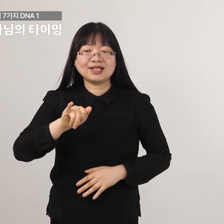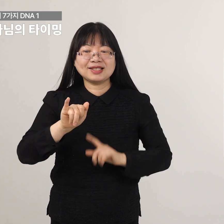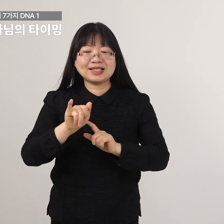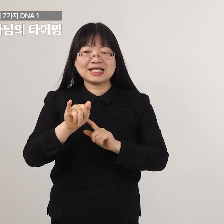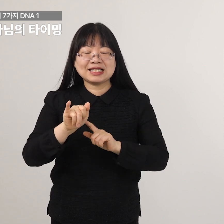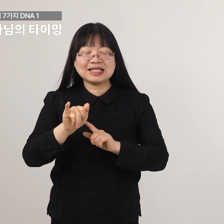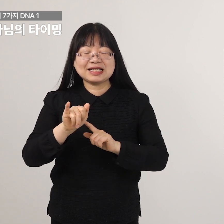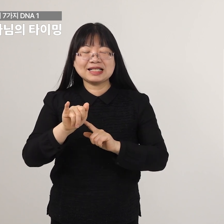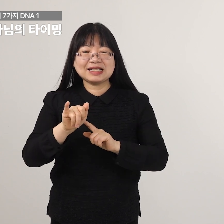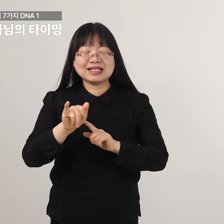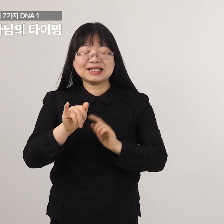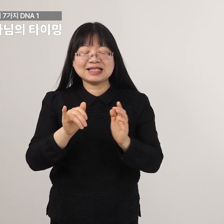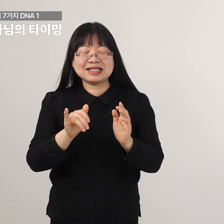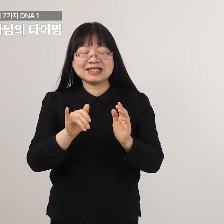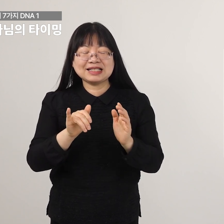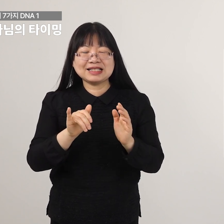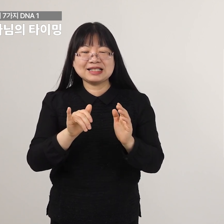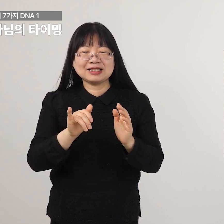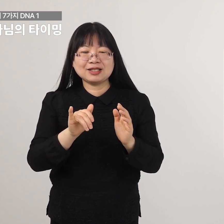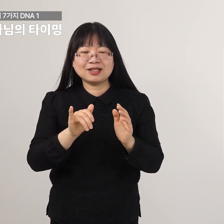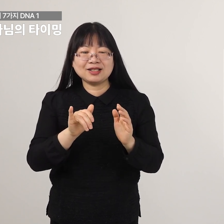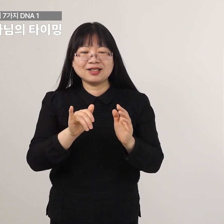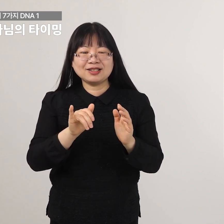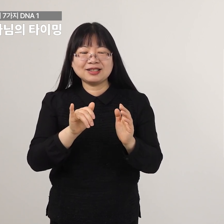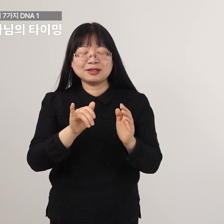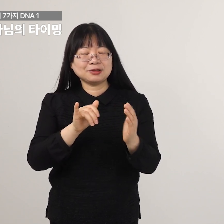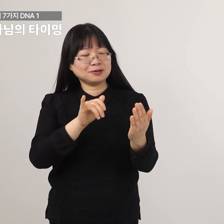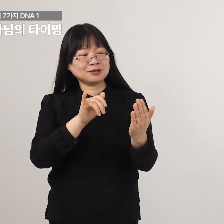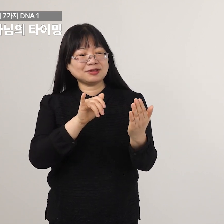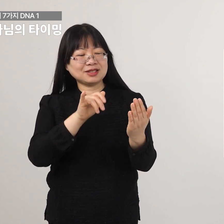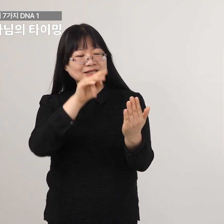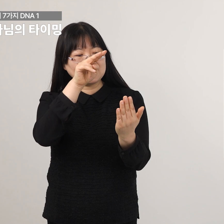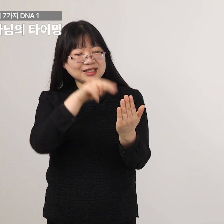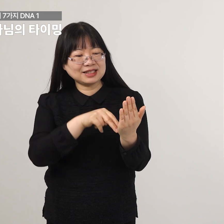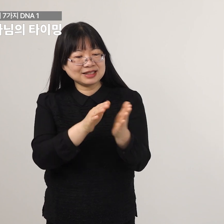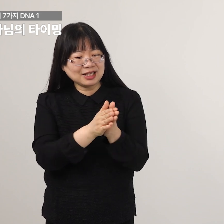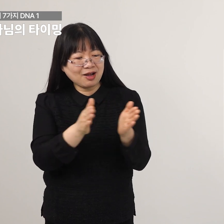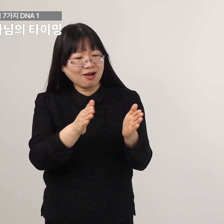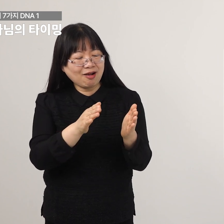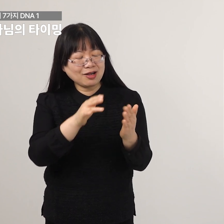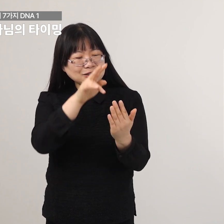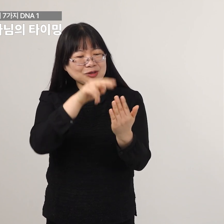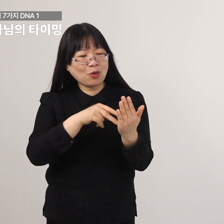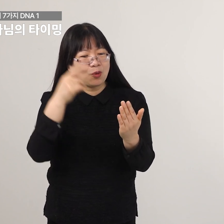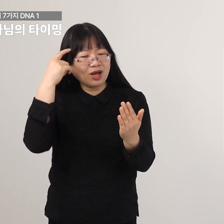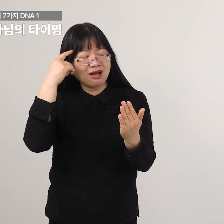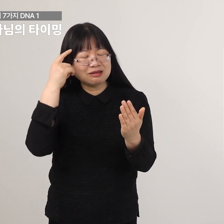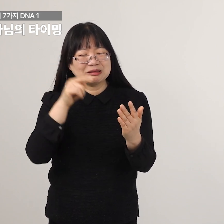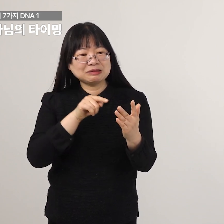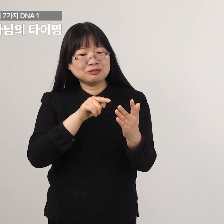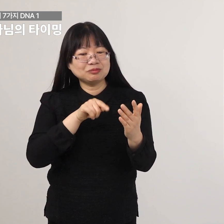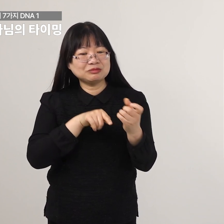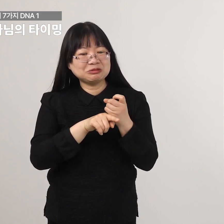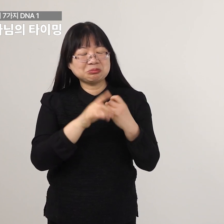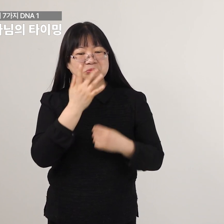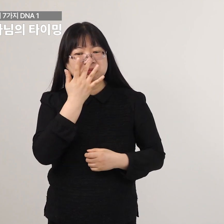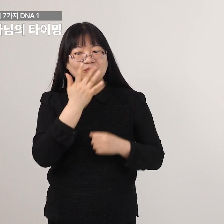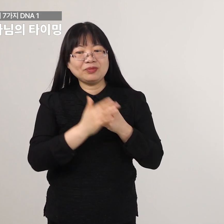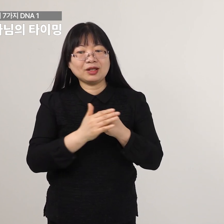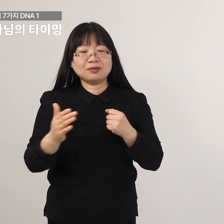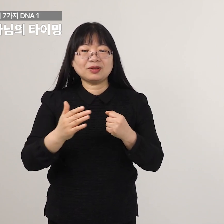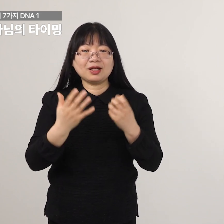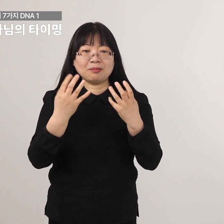레위기쯤 부딪히면 이걸 읽어야 되나 뜻도 모르겠는데 거기서 이제